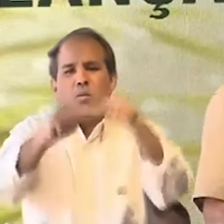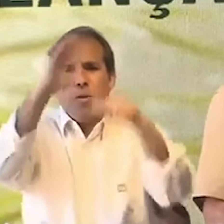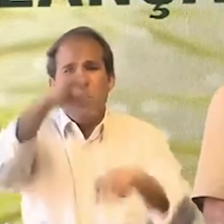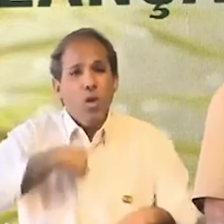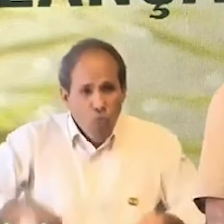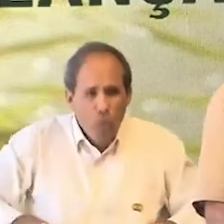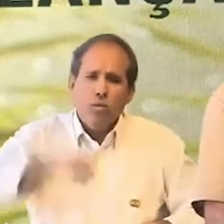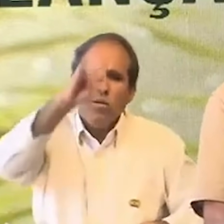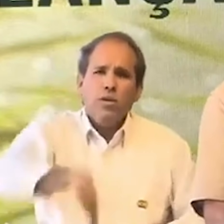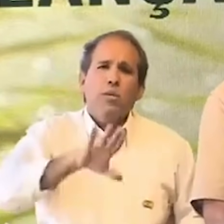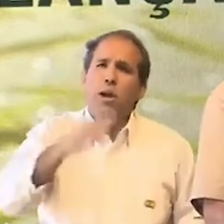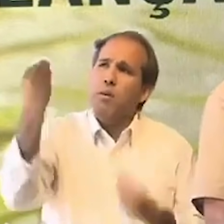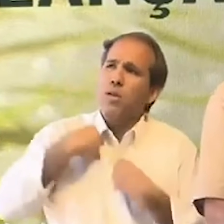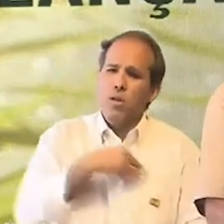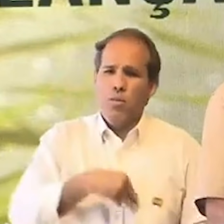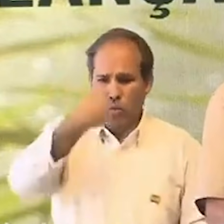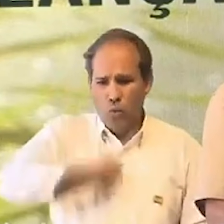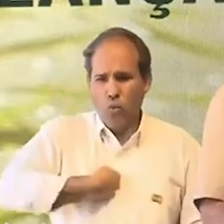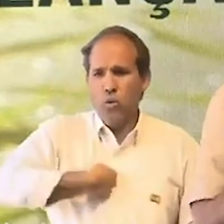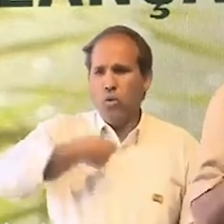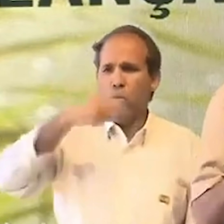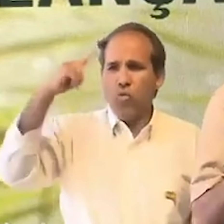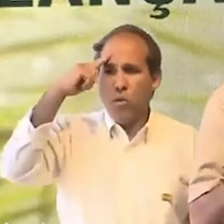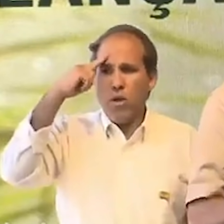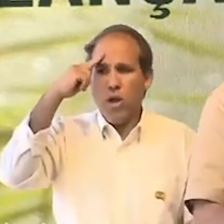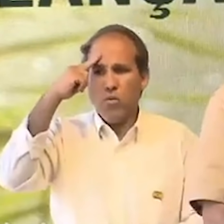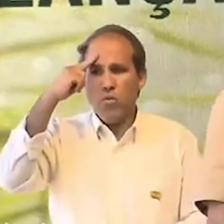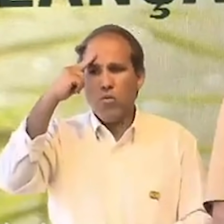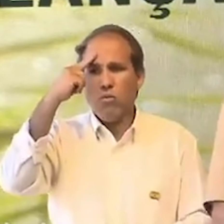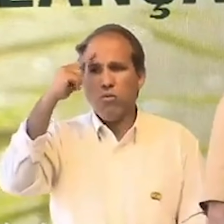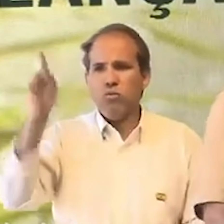aqui cumprindo uma missão. Eu sou o soldado que está na frente de batalha.